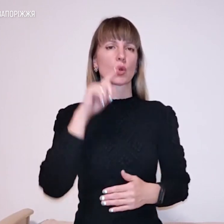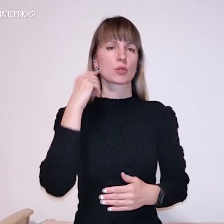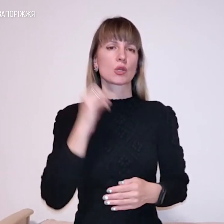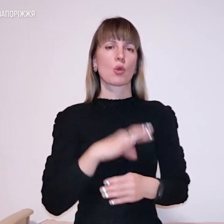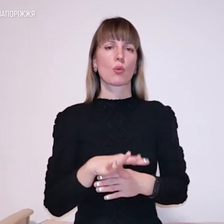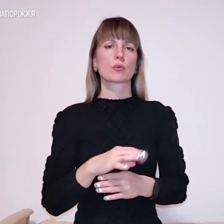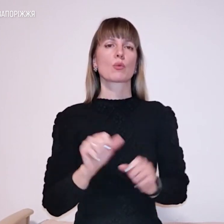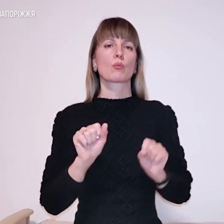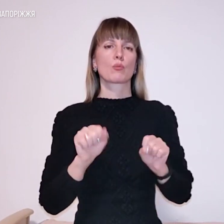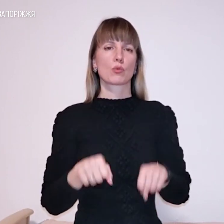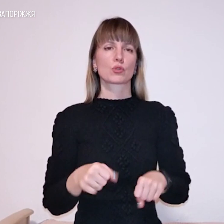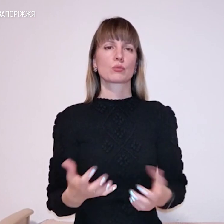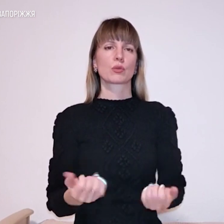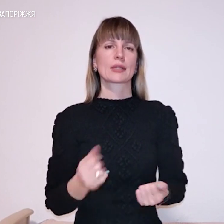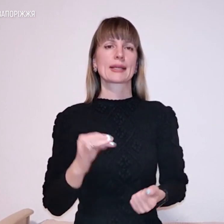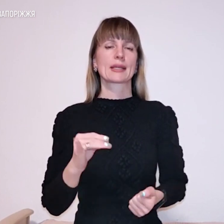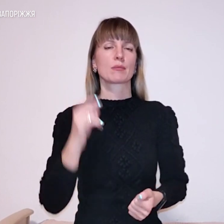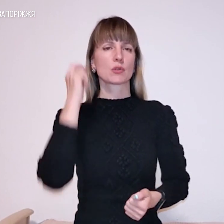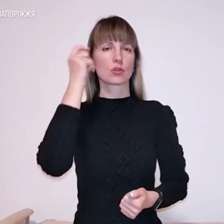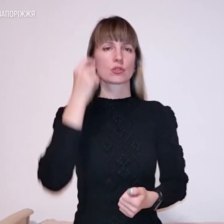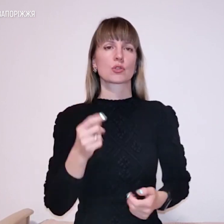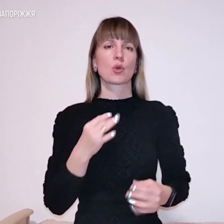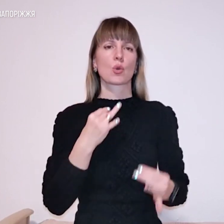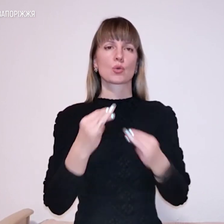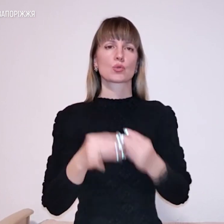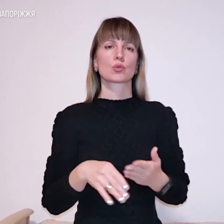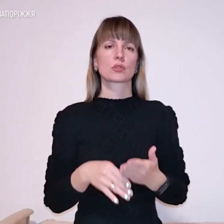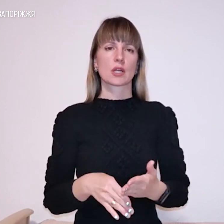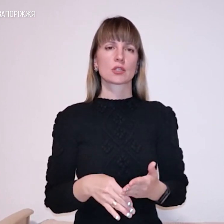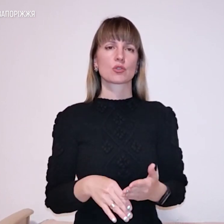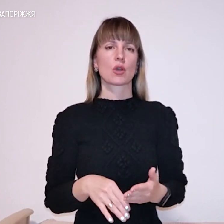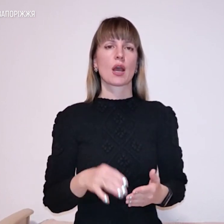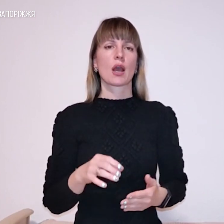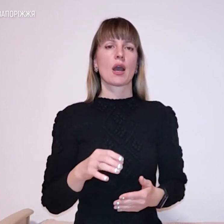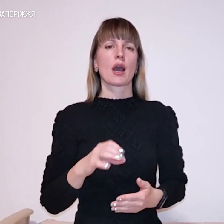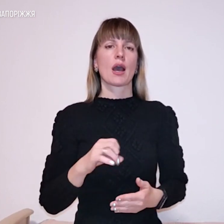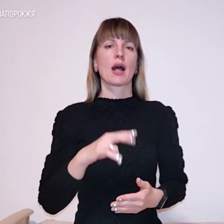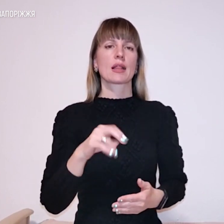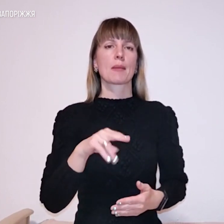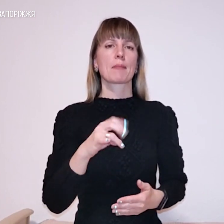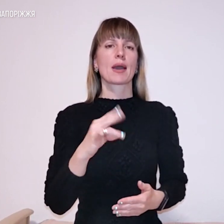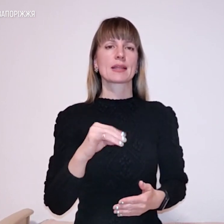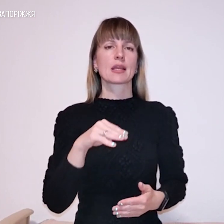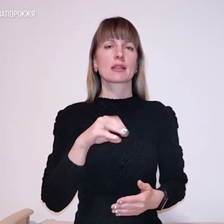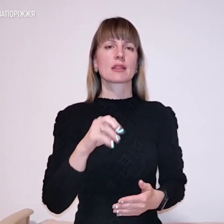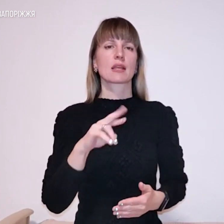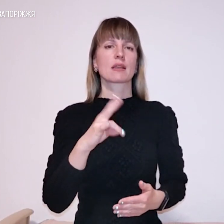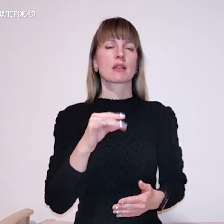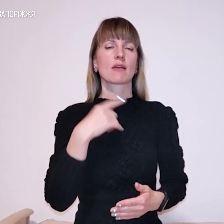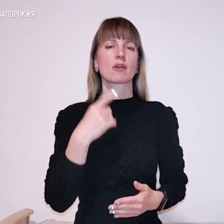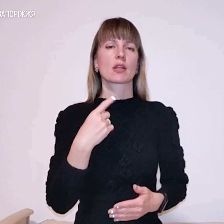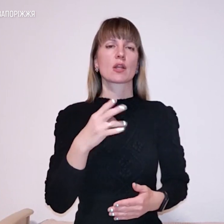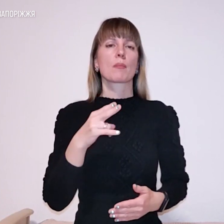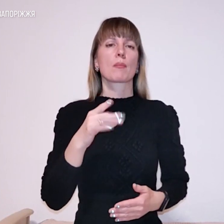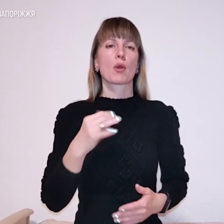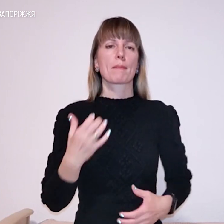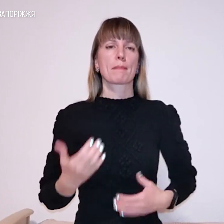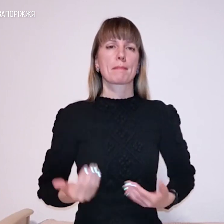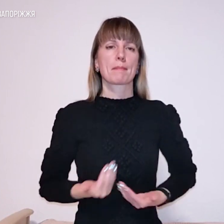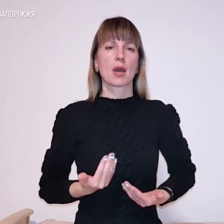обстрілів, можуть отримати і психологічну консультацію. Однак пані Тетяна зазначає, говорити про пережите готові не всі. В